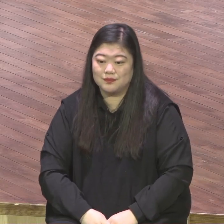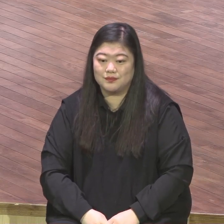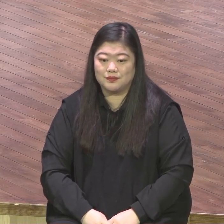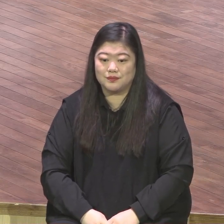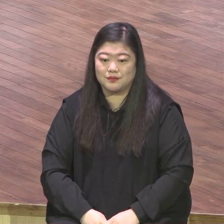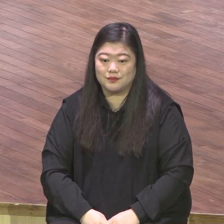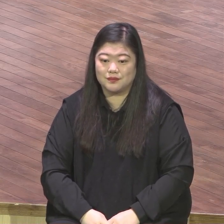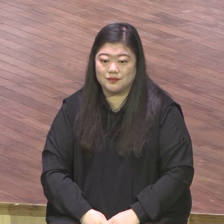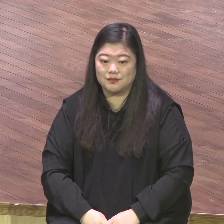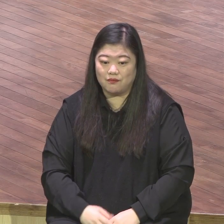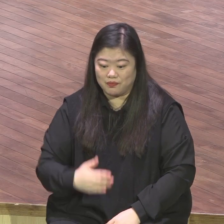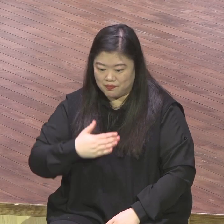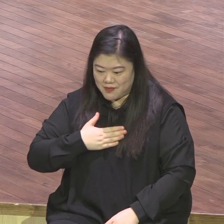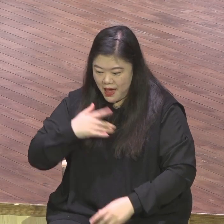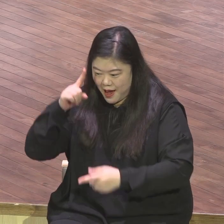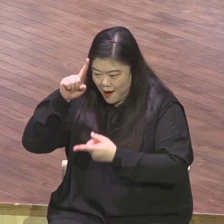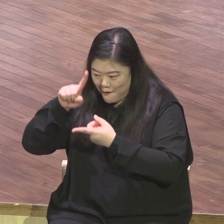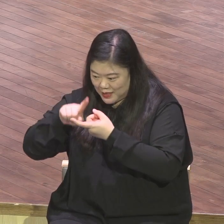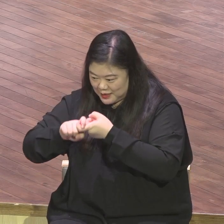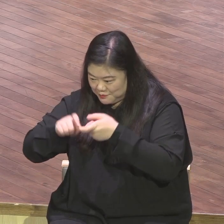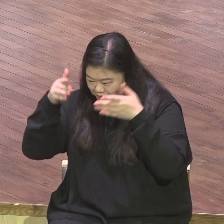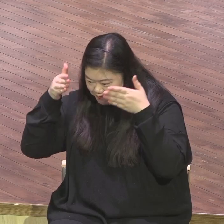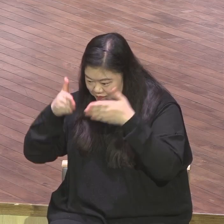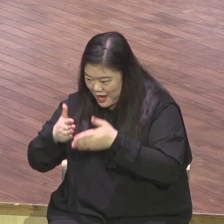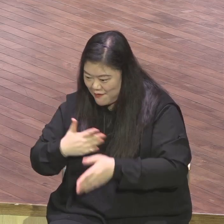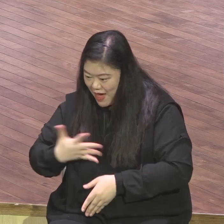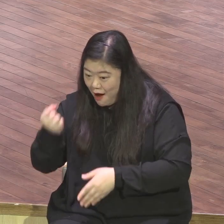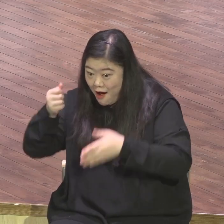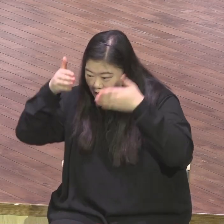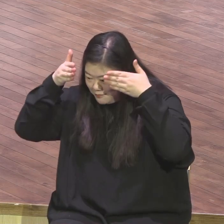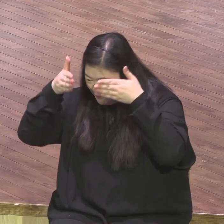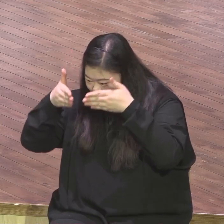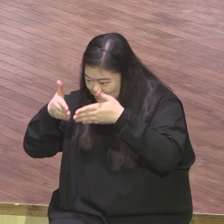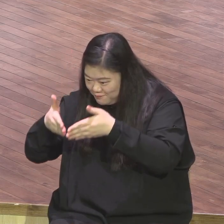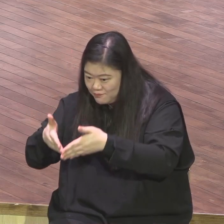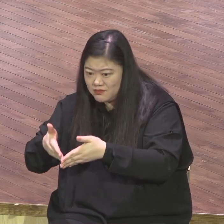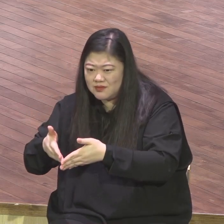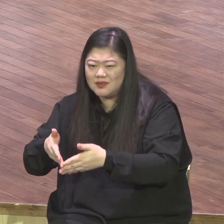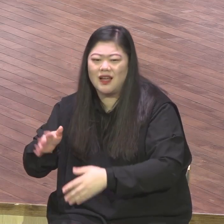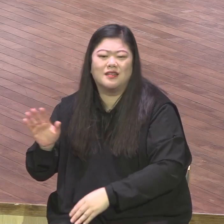자기 관심에만 몰두하지 말고 내 것이만 욕심내지 말고